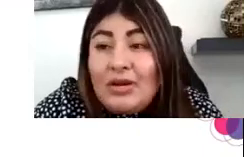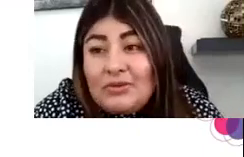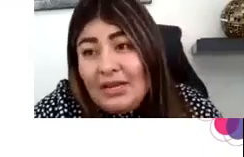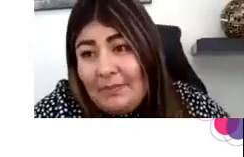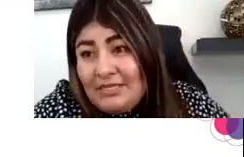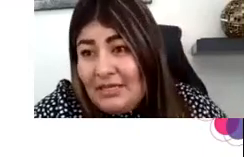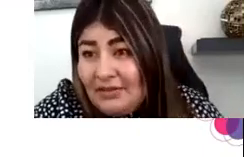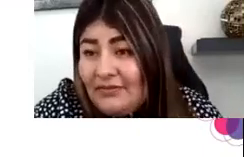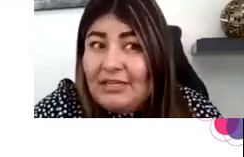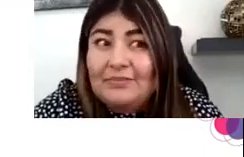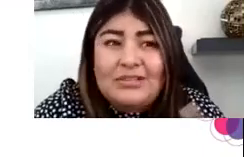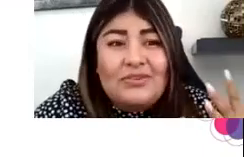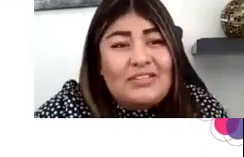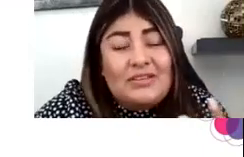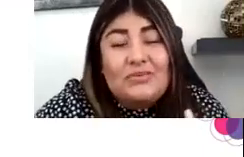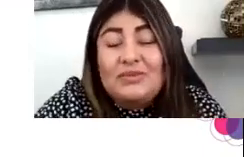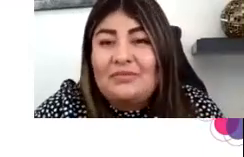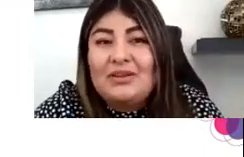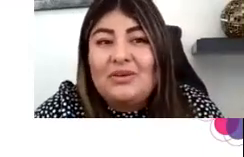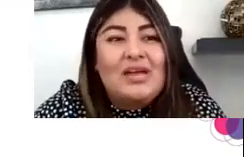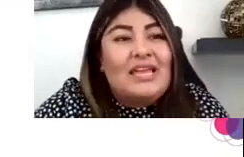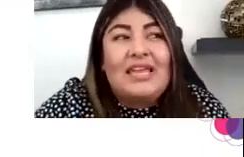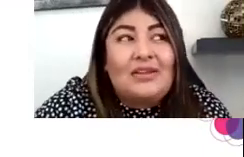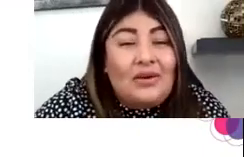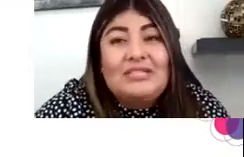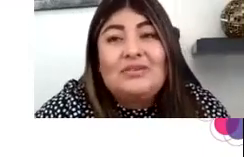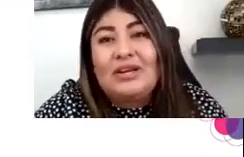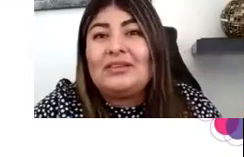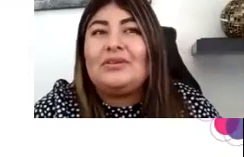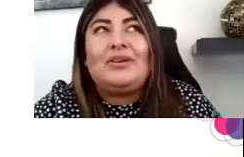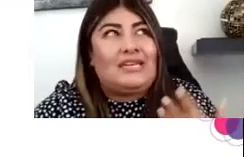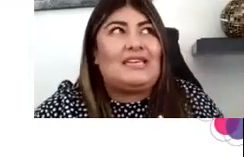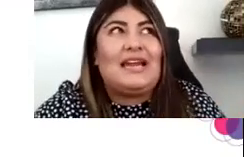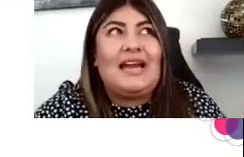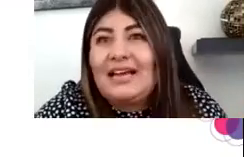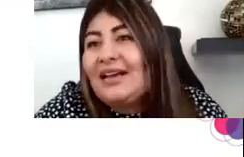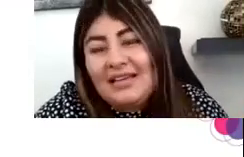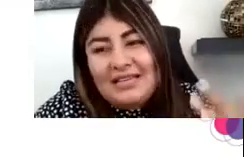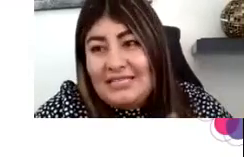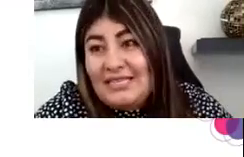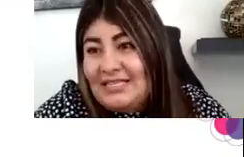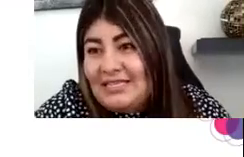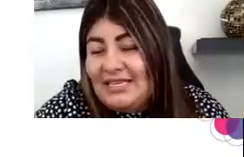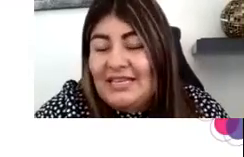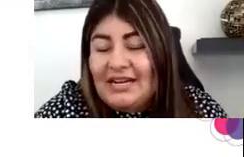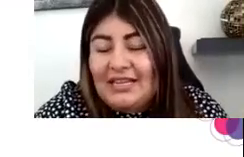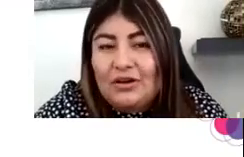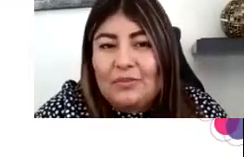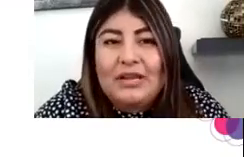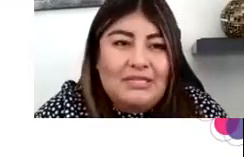una capacidad diferente. Por eso que ese es un término que no es correcto y que ya se erradicó porque había salido